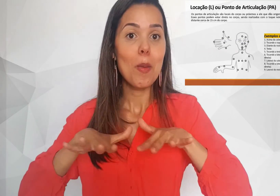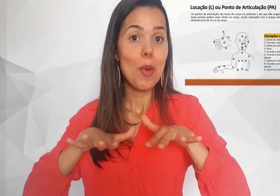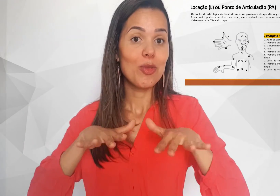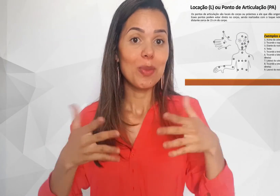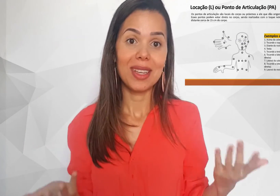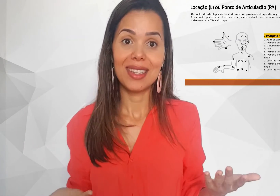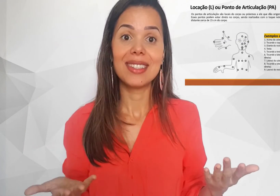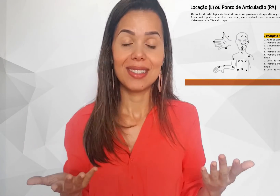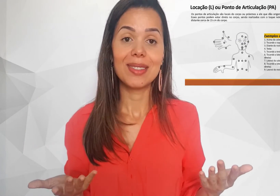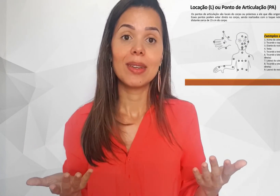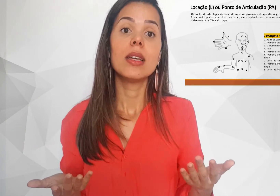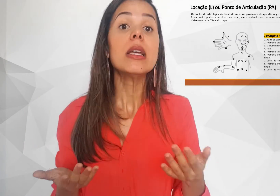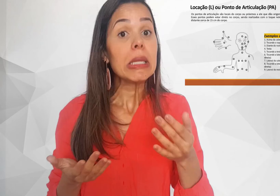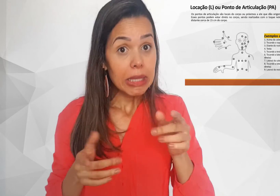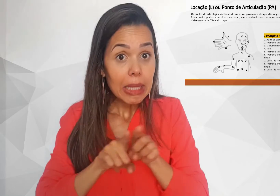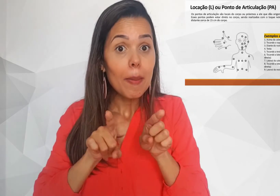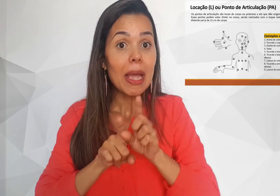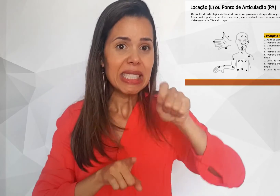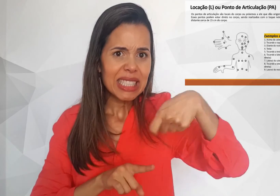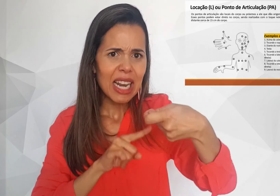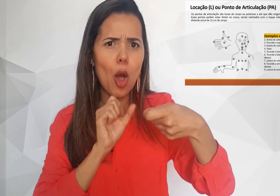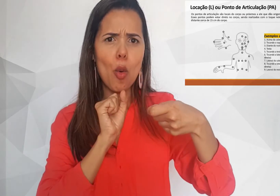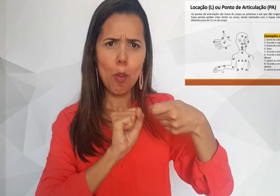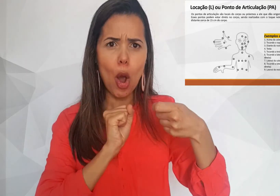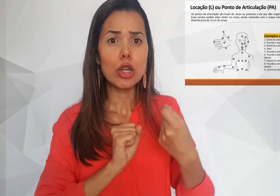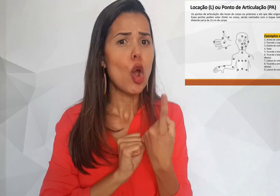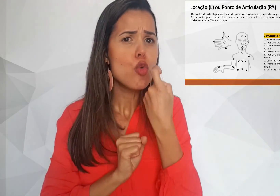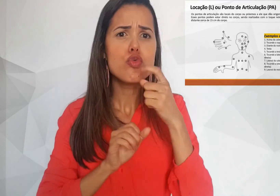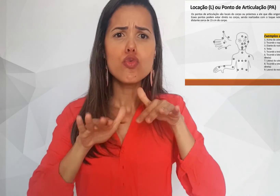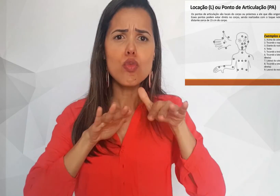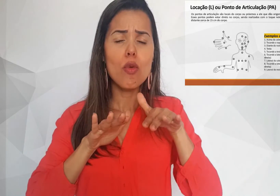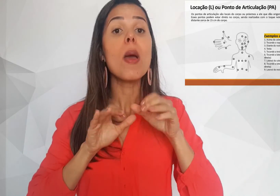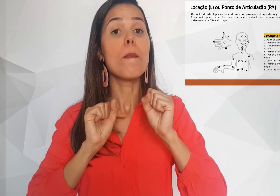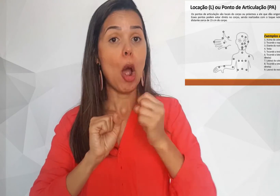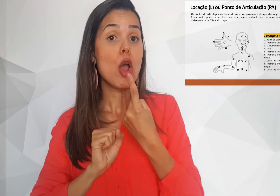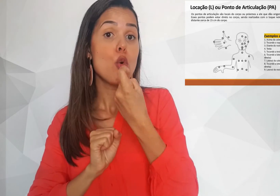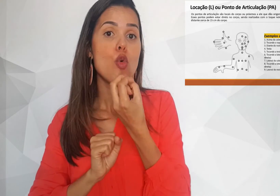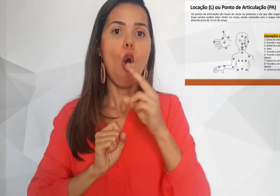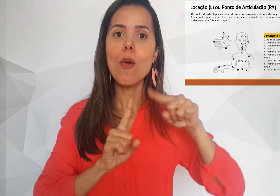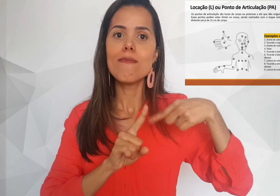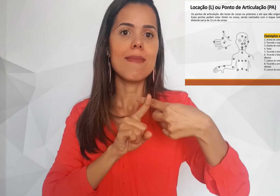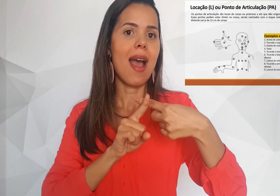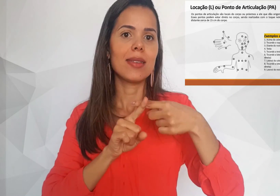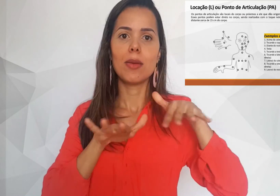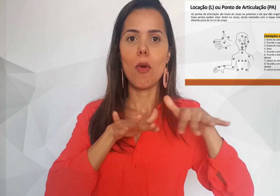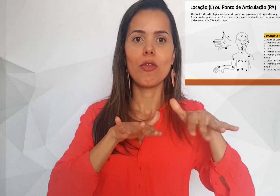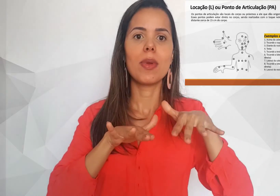determinado movimento de um sinal. E da mesma forma, o sinal pode ter um ou mais tipos de movimento para a sua articulação.